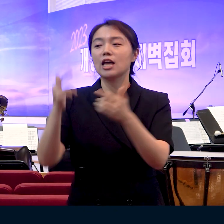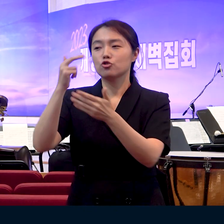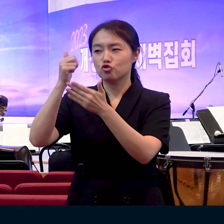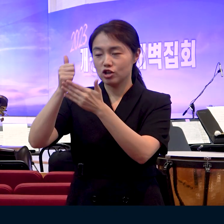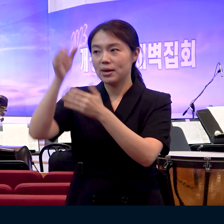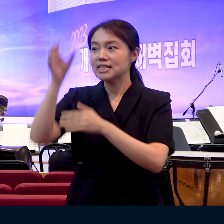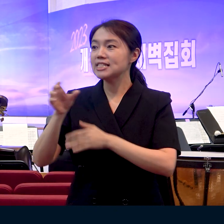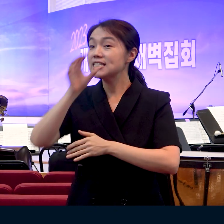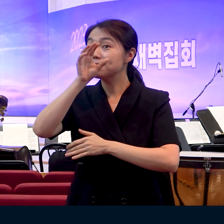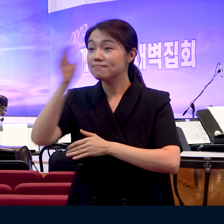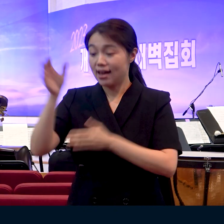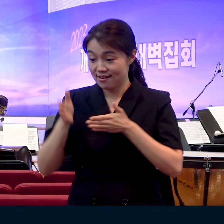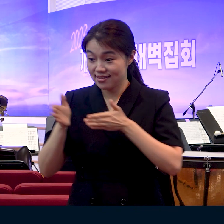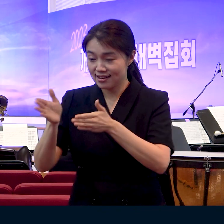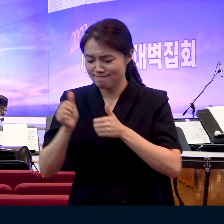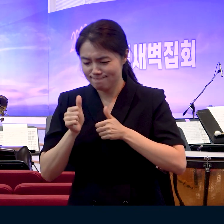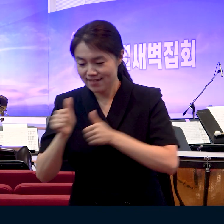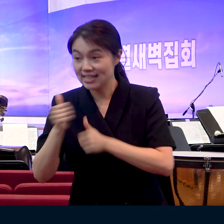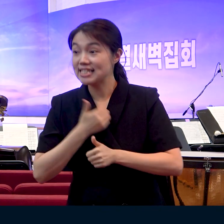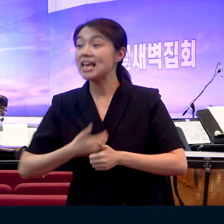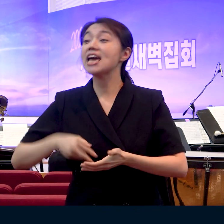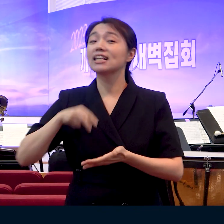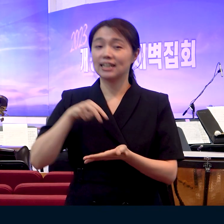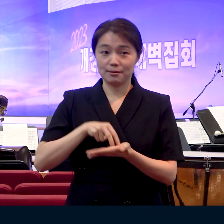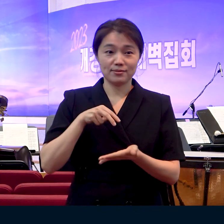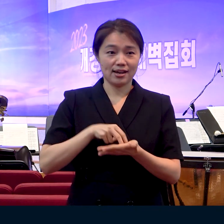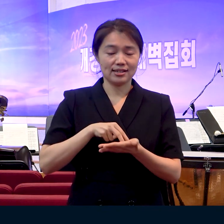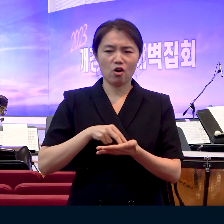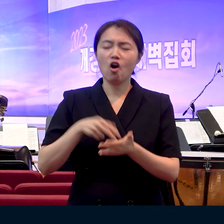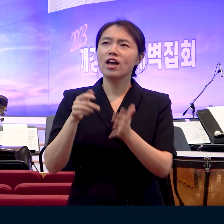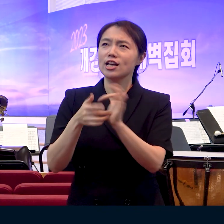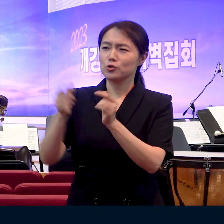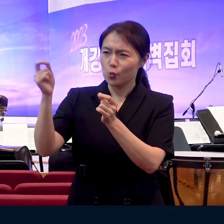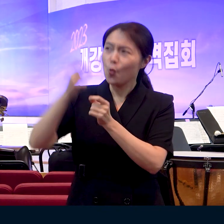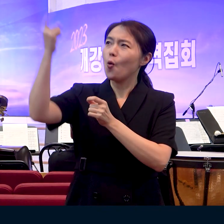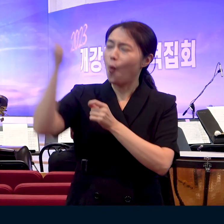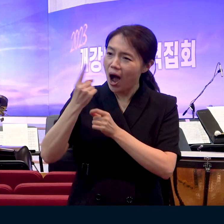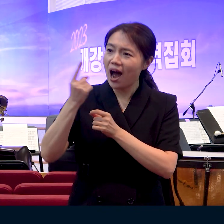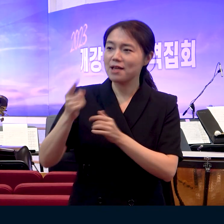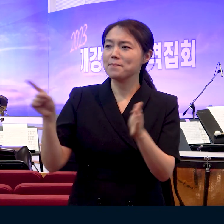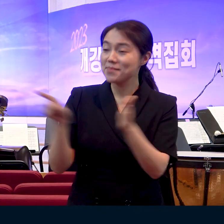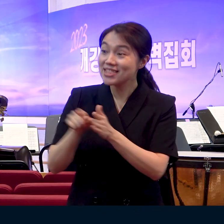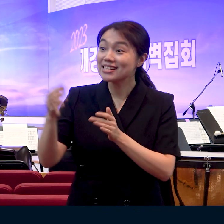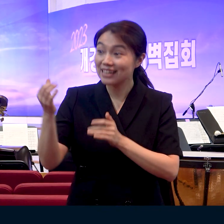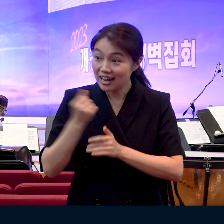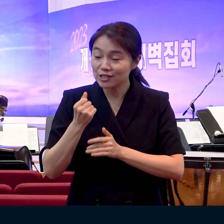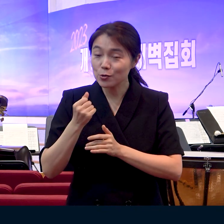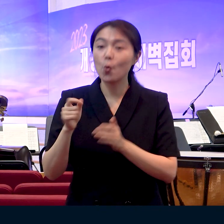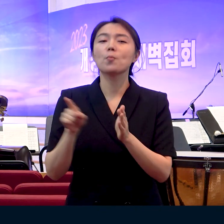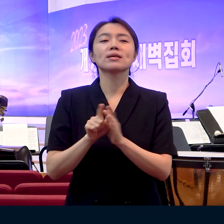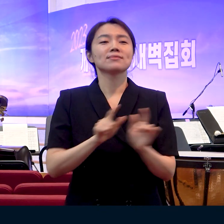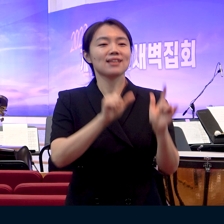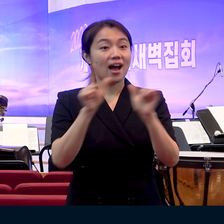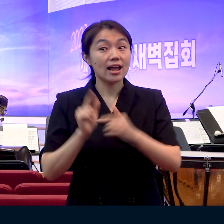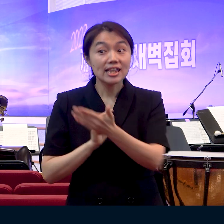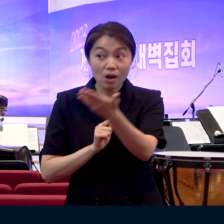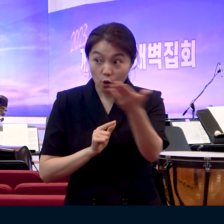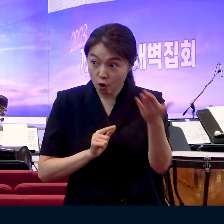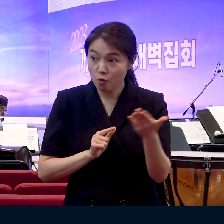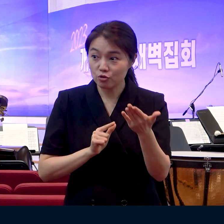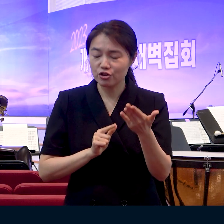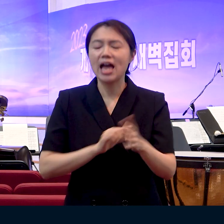제자로서 종말론적인 신앙을 가진 앵커로서 신앙생활을 하면서 이제 붙들어야